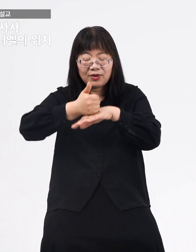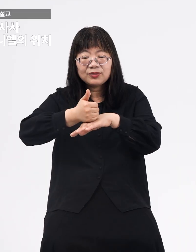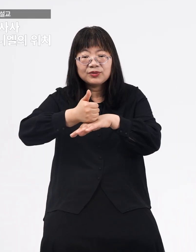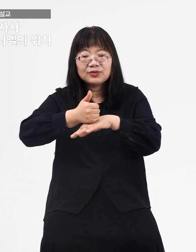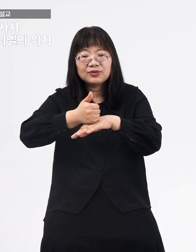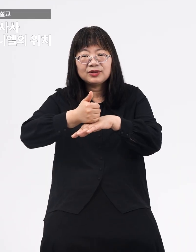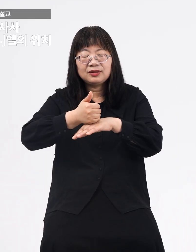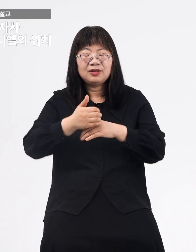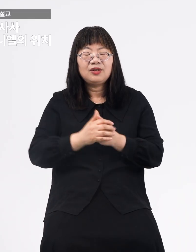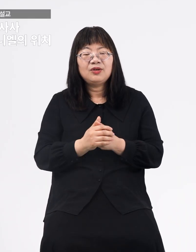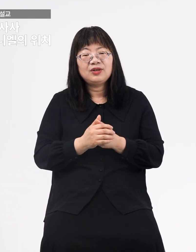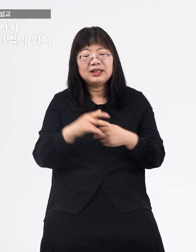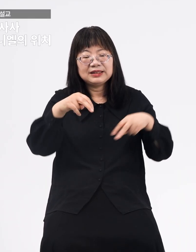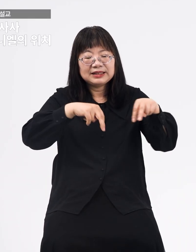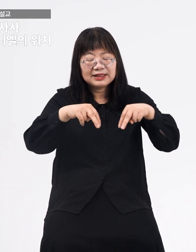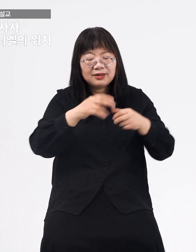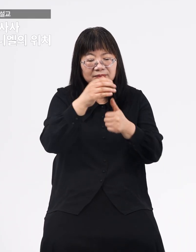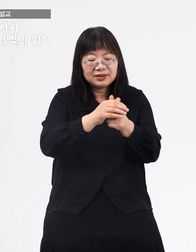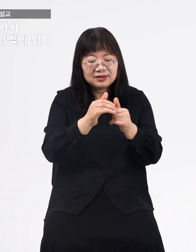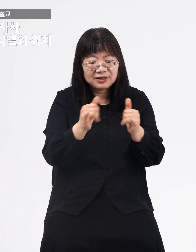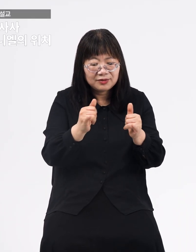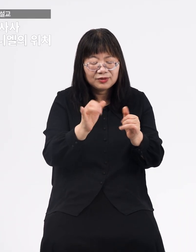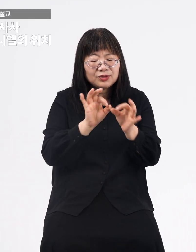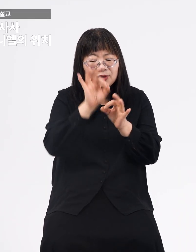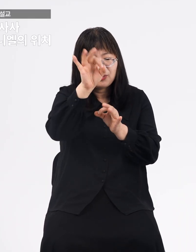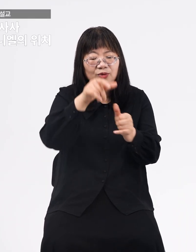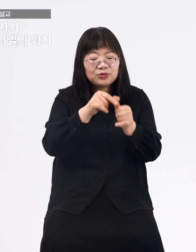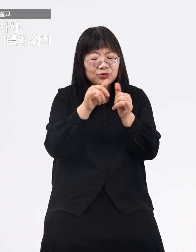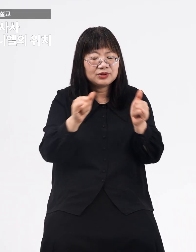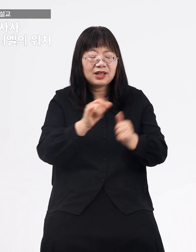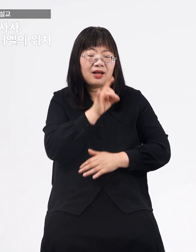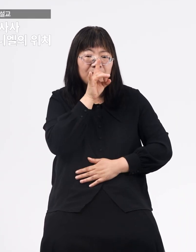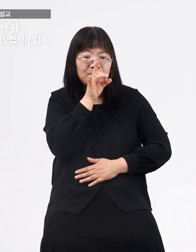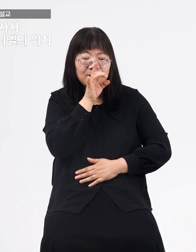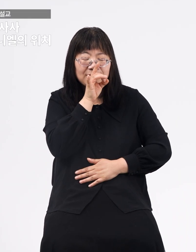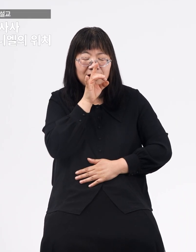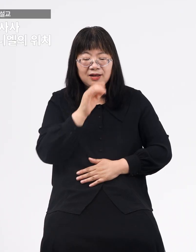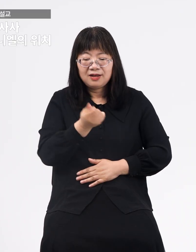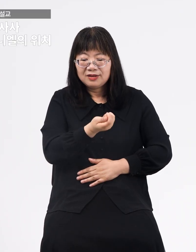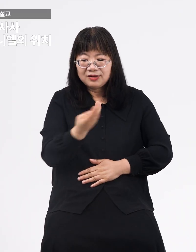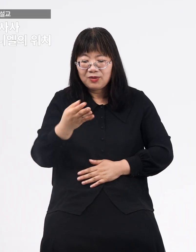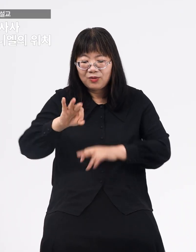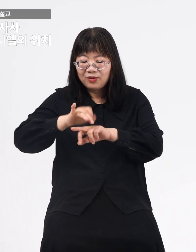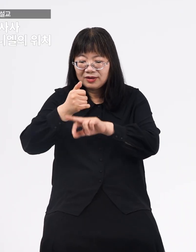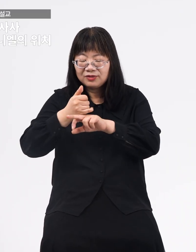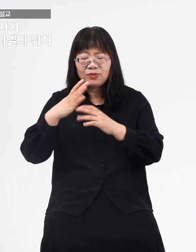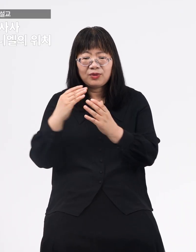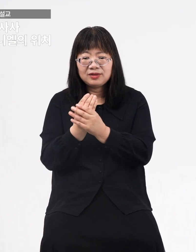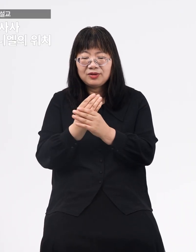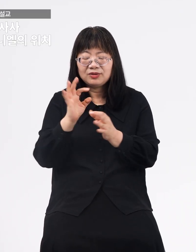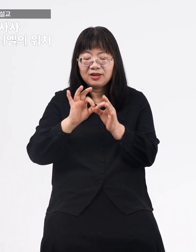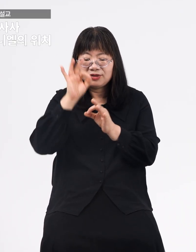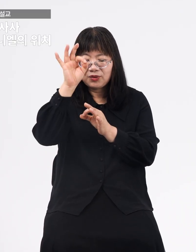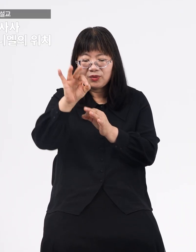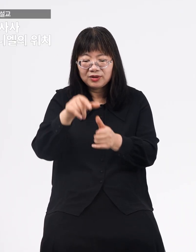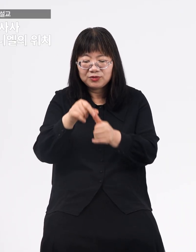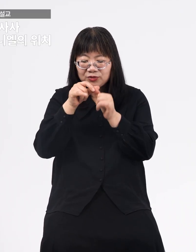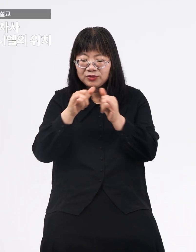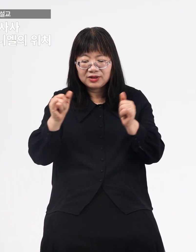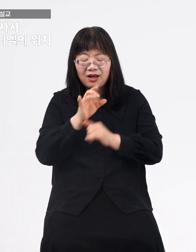온전한 구원이 될 수 없구나. 이 땅의 수많은 열왕들도 온전한 구원자가 나올 수